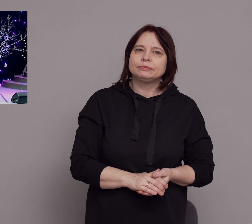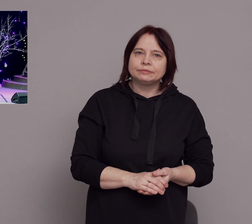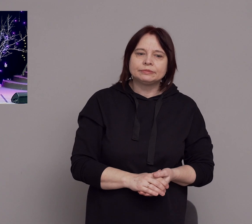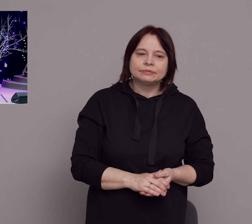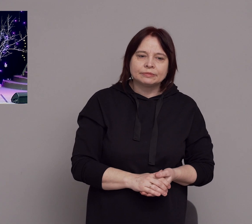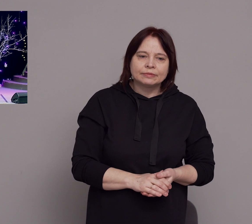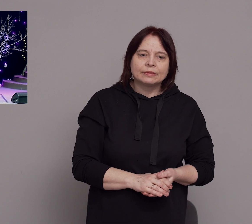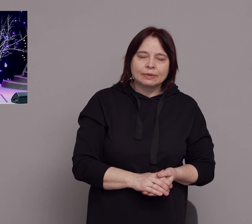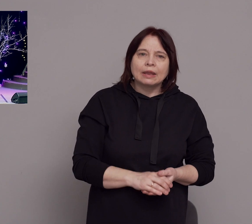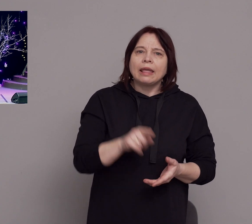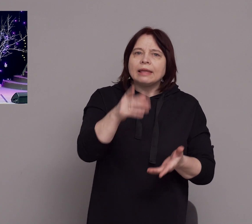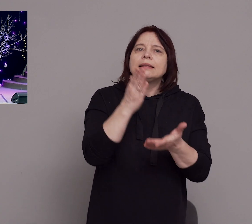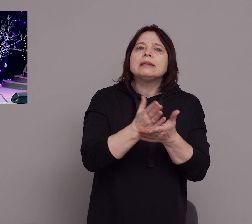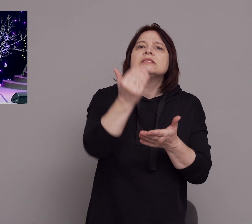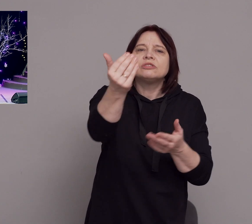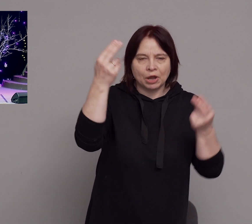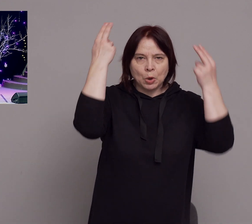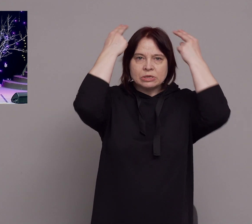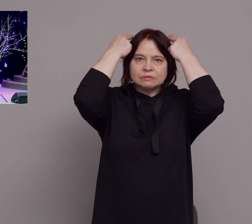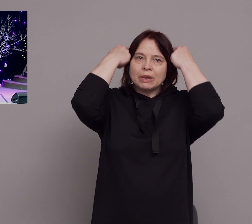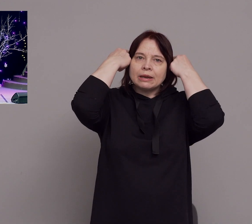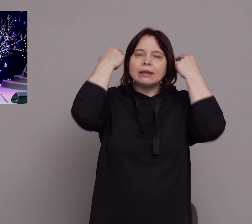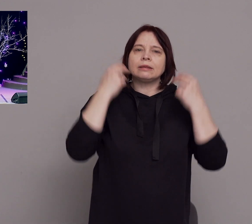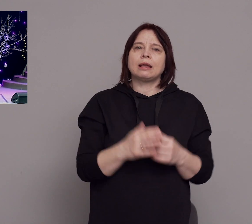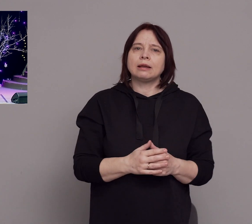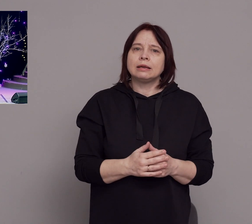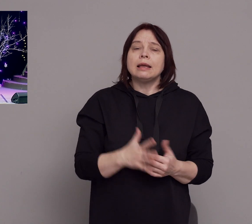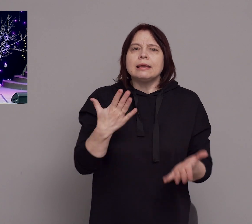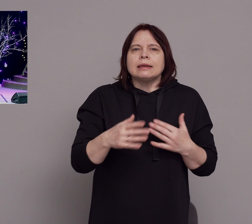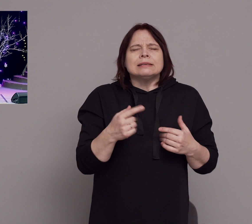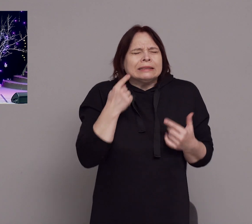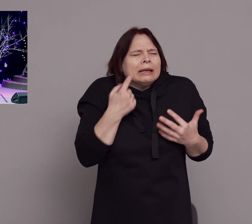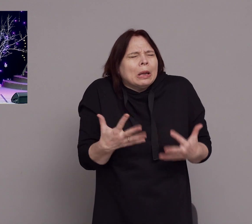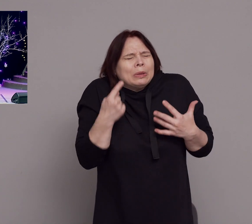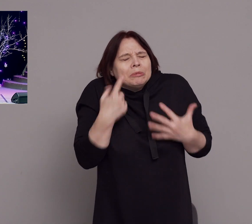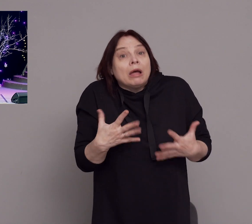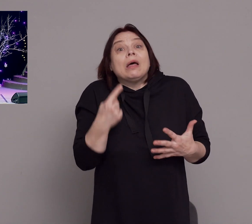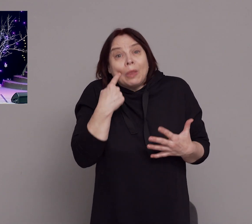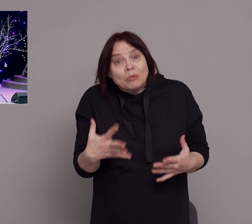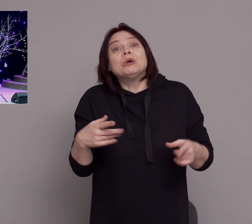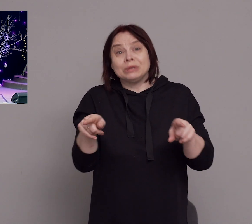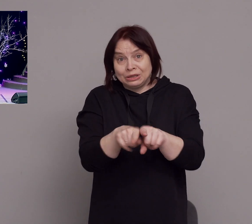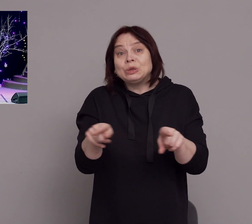тогда за нашим смирением будет стоять Евангелие. Почему? Потому что за самим Евангелием стоит Божье смирение.